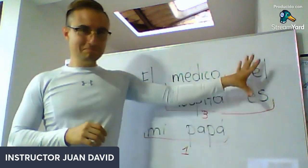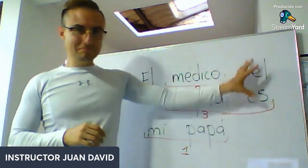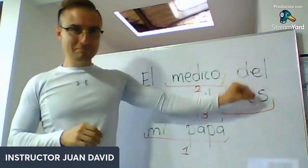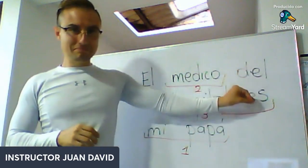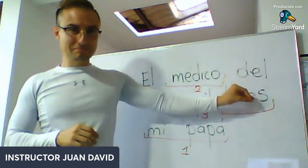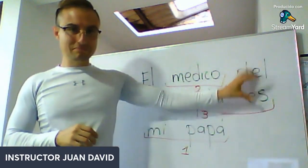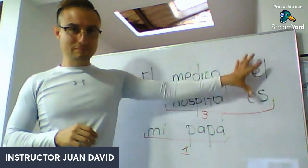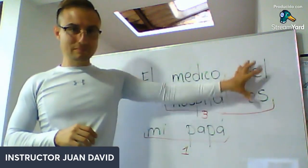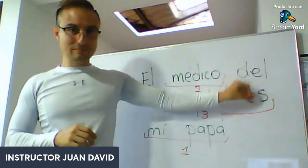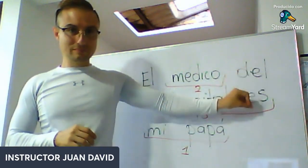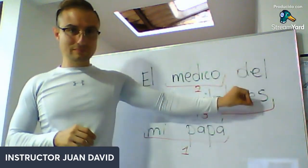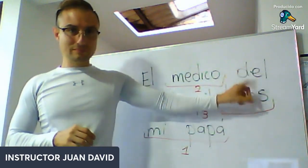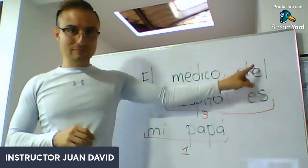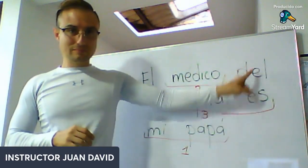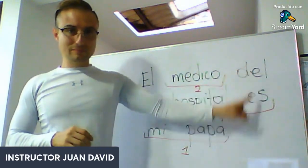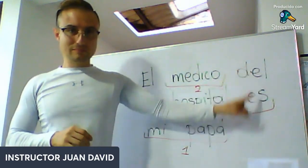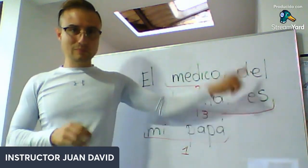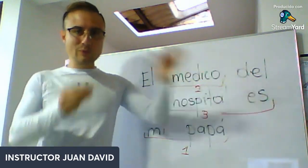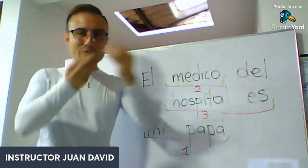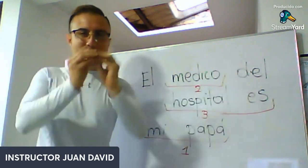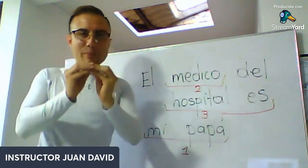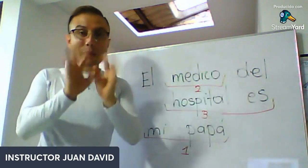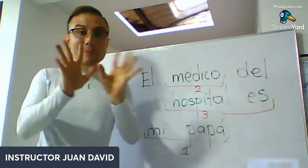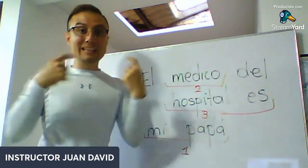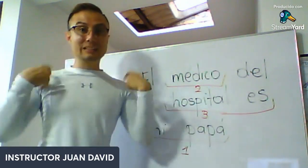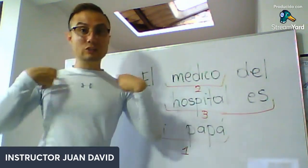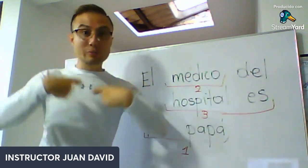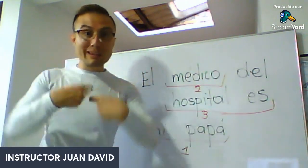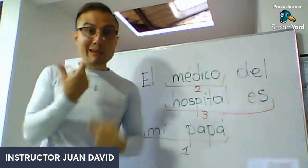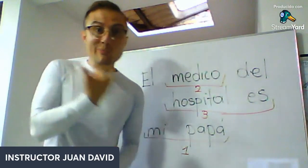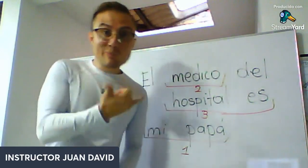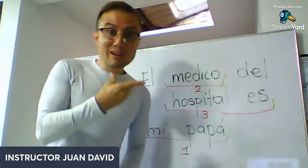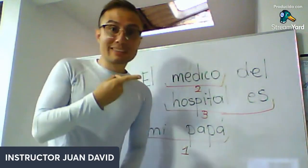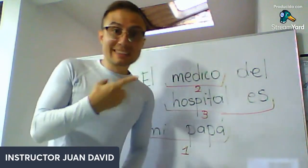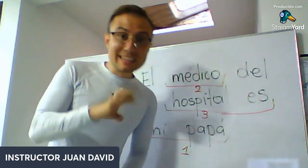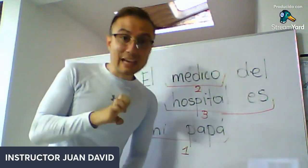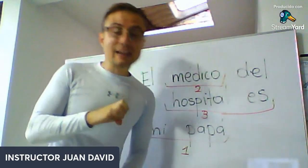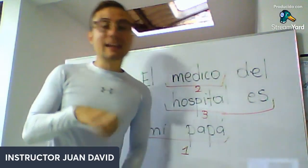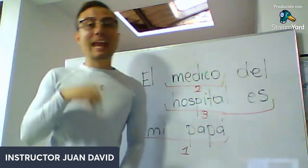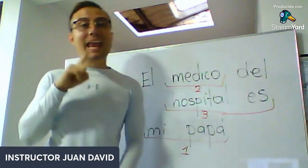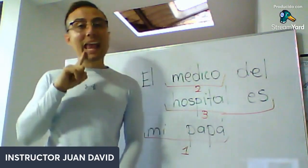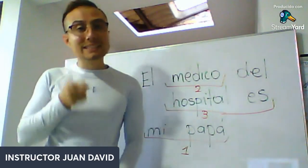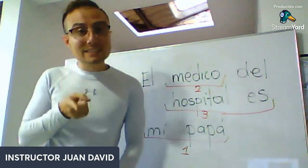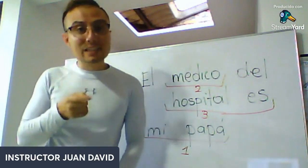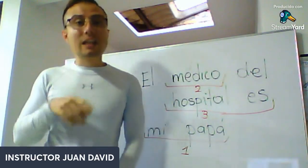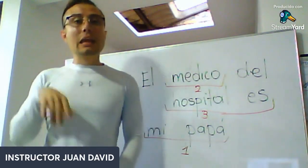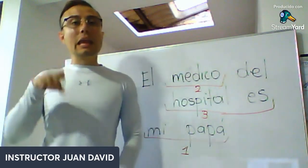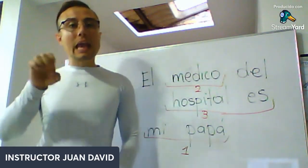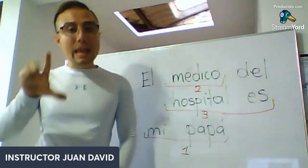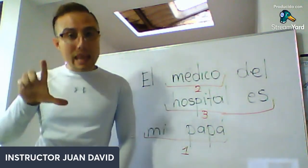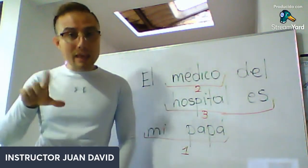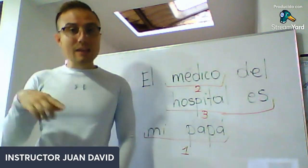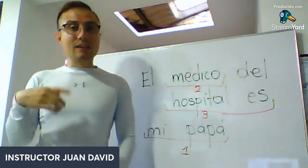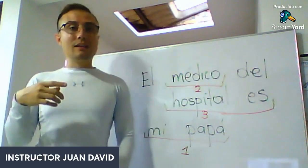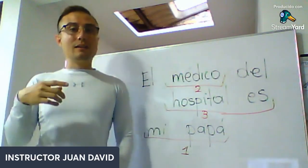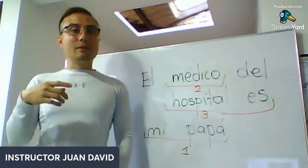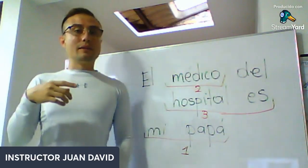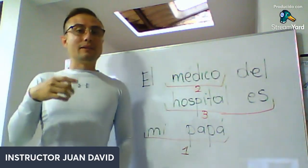sí y este del oeste digamos que se vuelve implícito en la forma de expresión de la lengua de señas